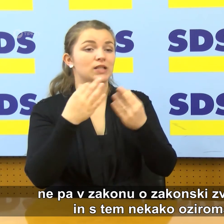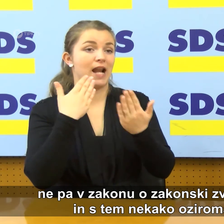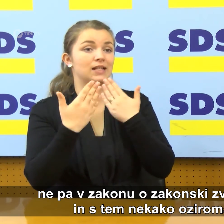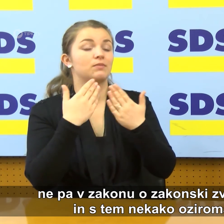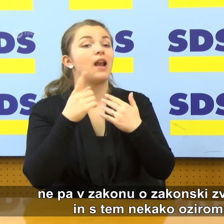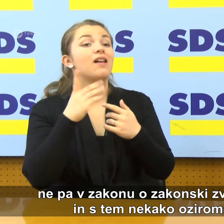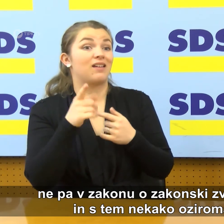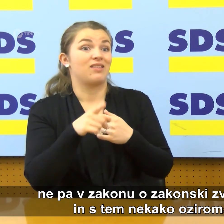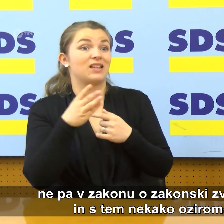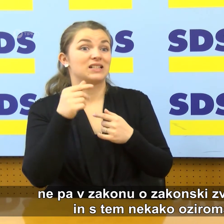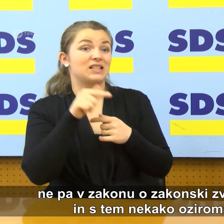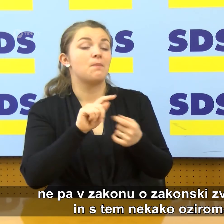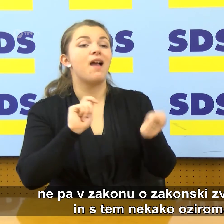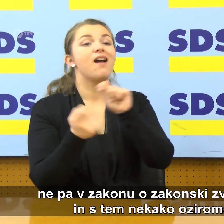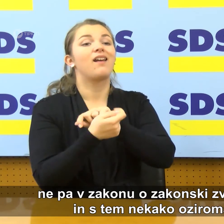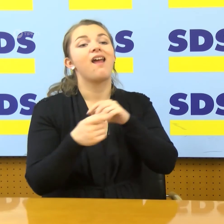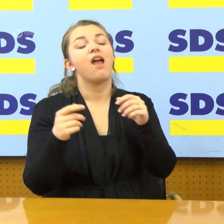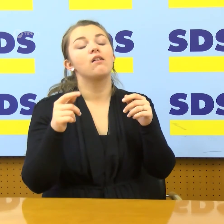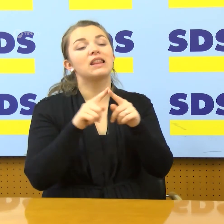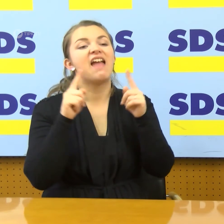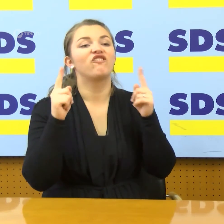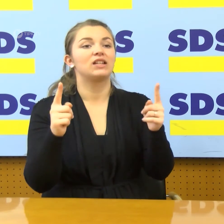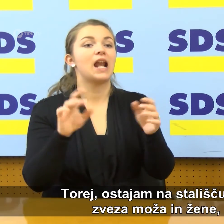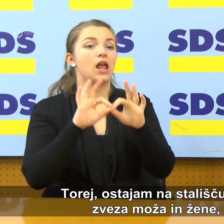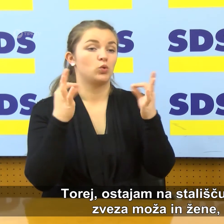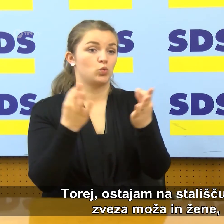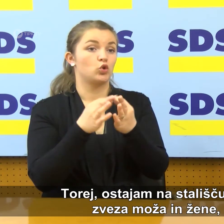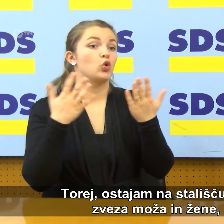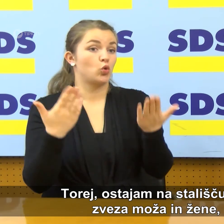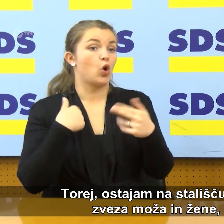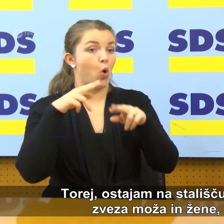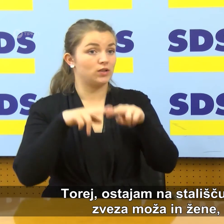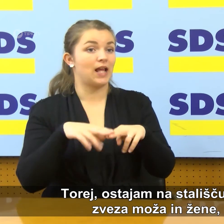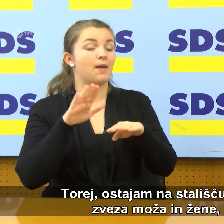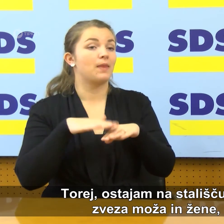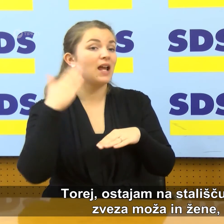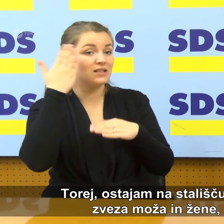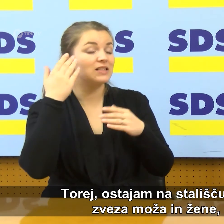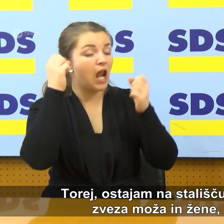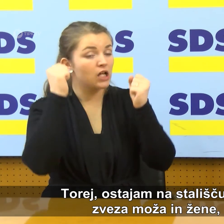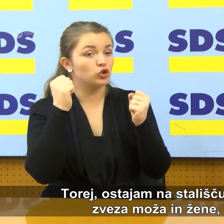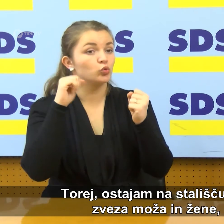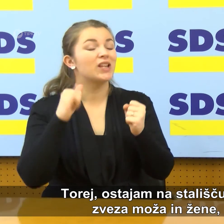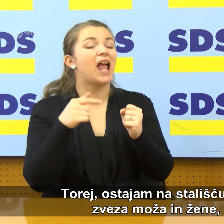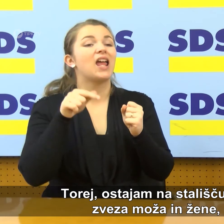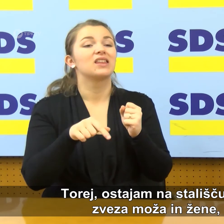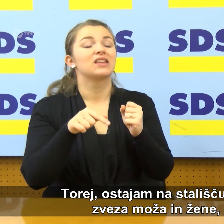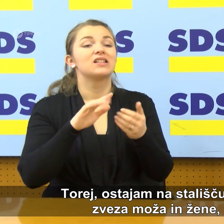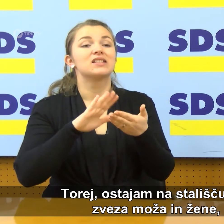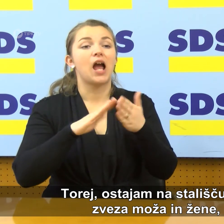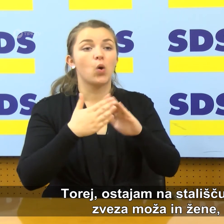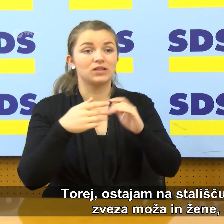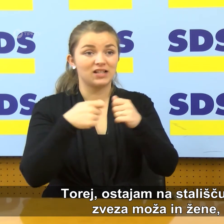redefinirali družino. Torej, ostajam na stališču, da je zakonska zveza zveza moža in žene, ki